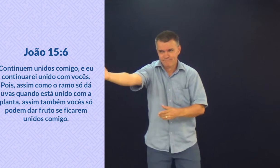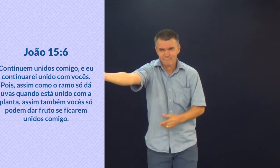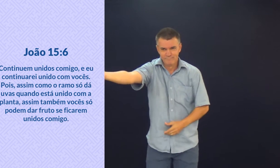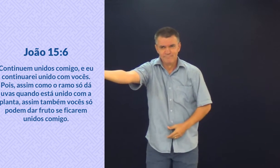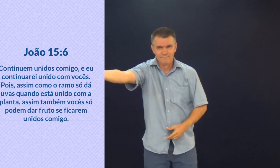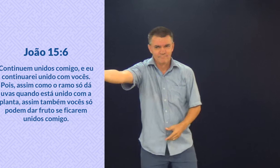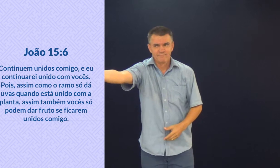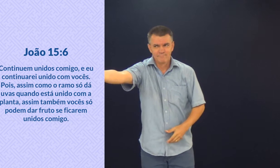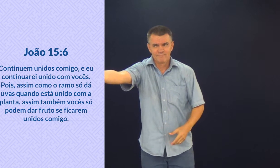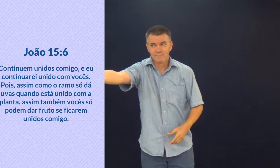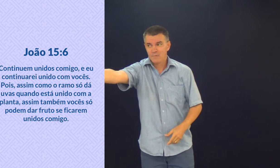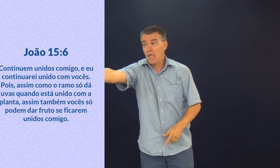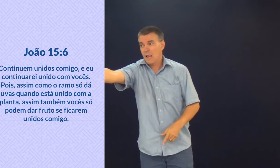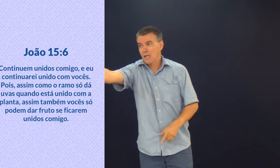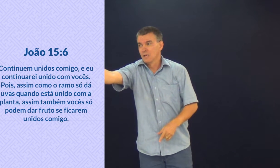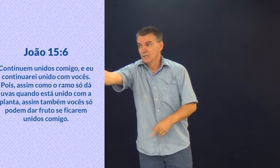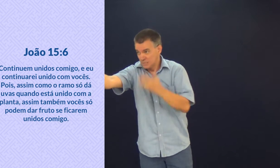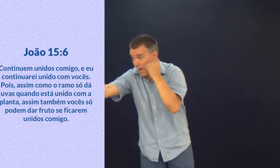vem cá vêm cá